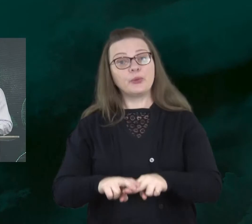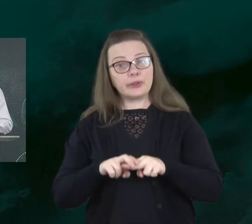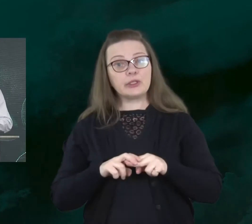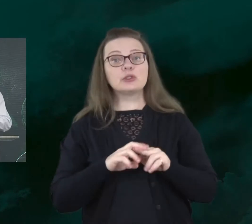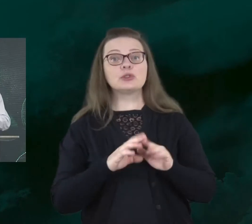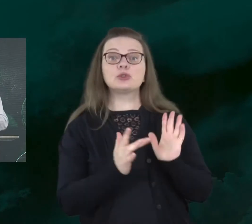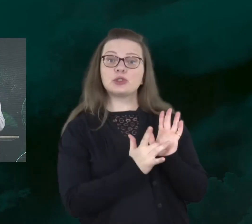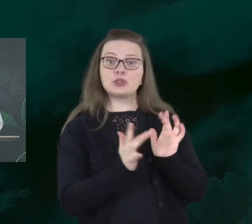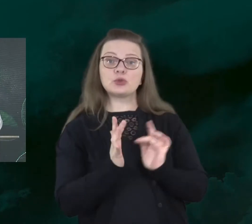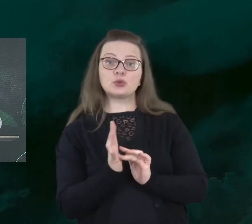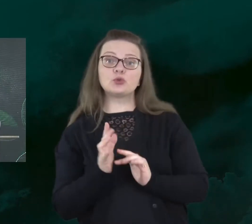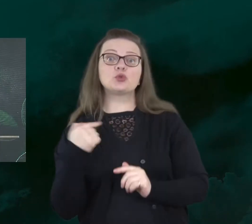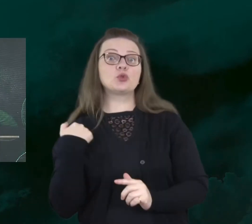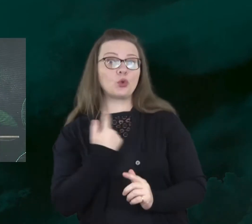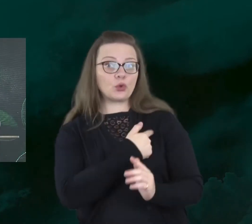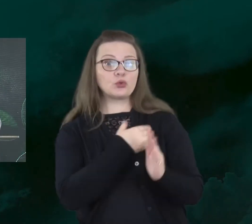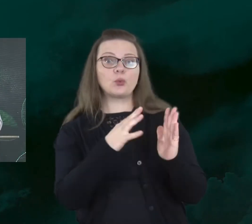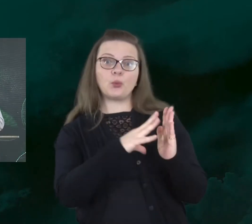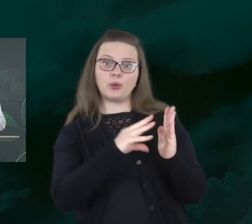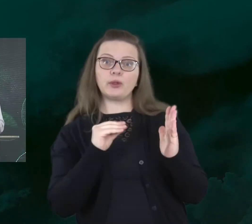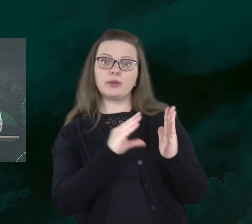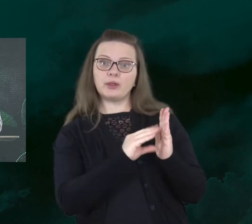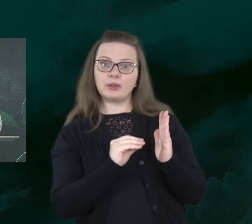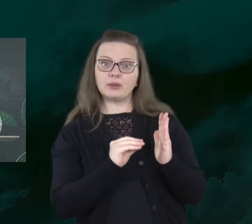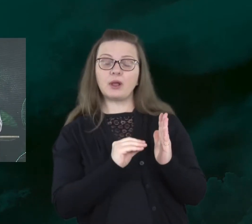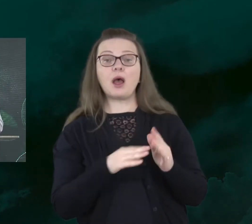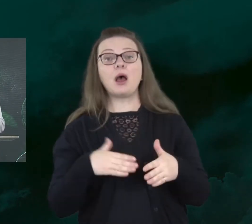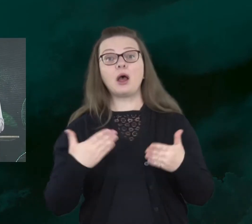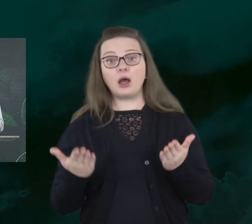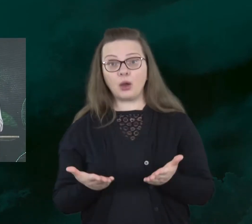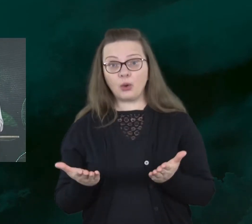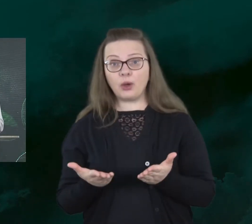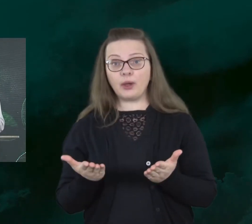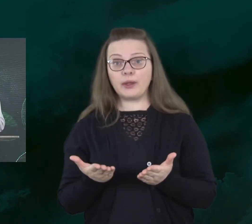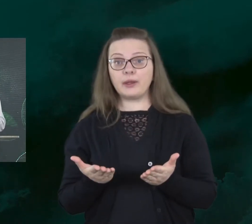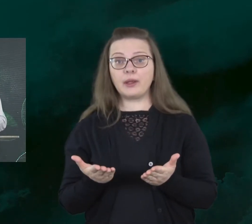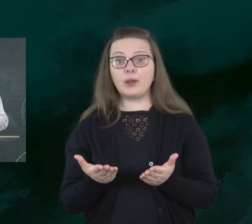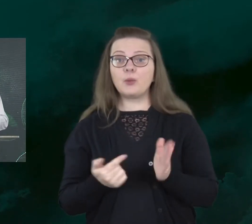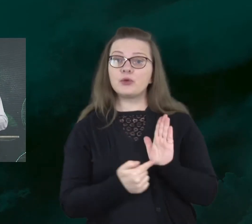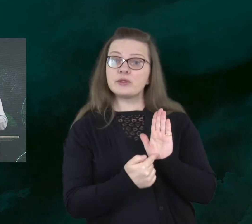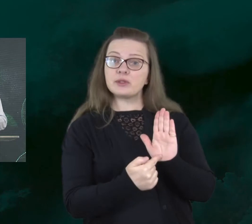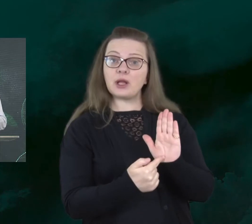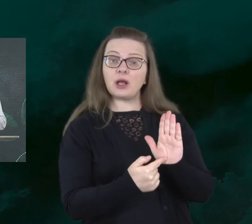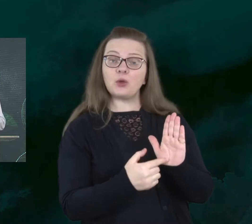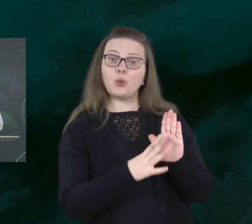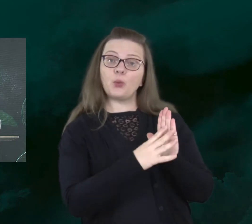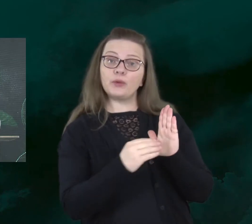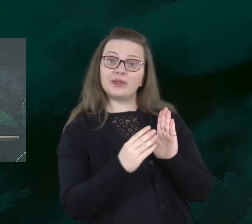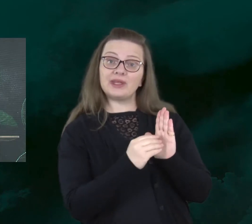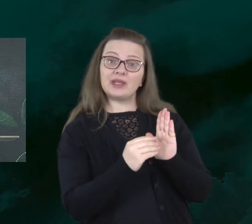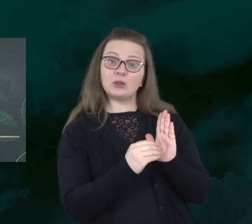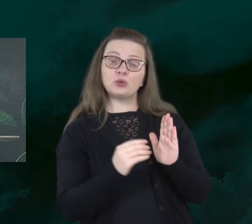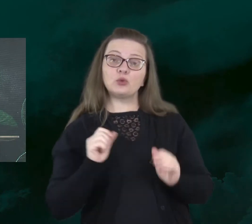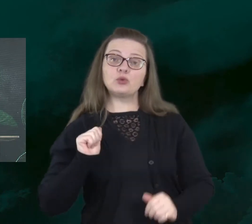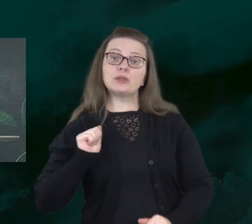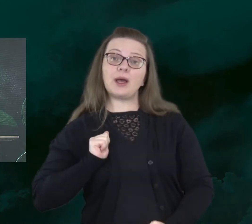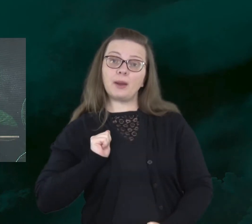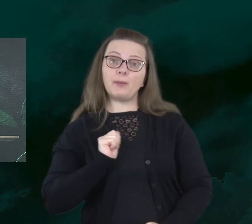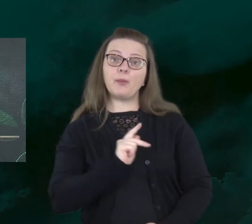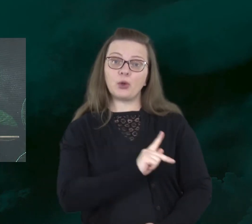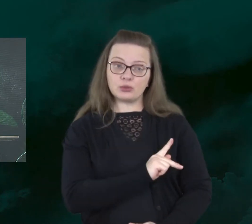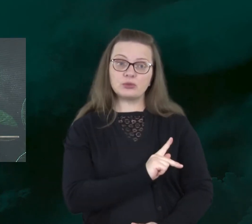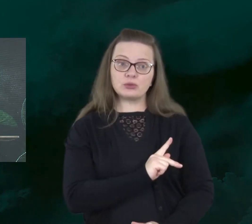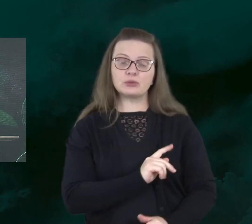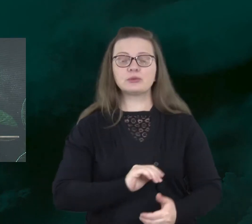agora, irmãos, nós vamos ver modelo nos apóstolos. Os apóstolos são esse modelo para nós. Por